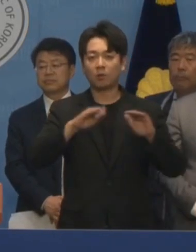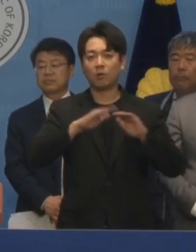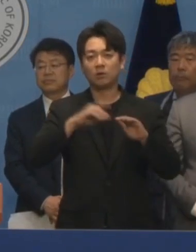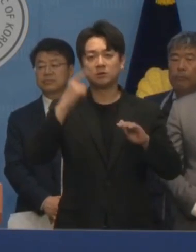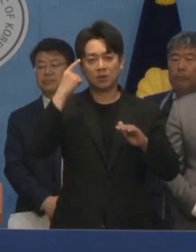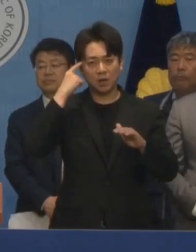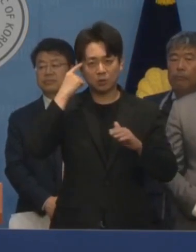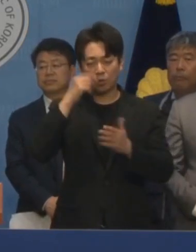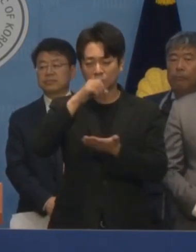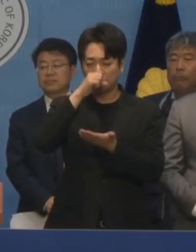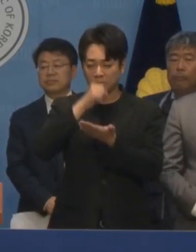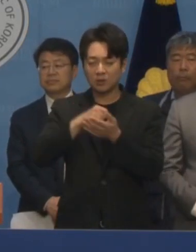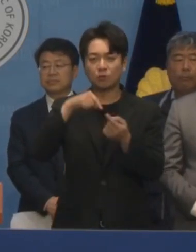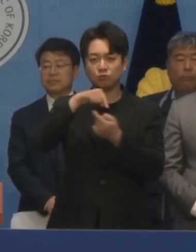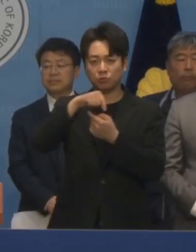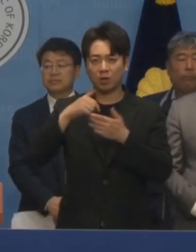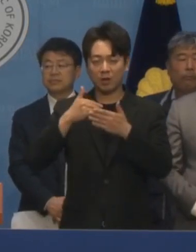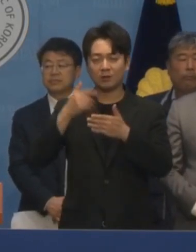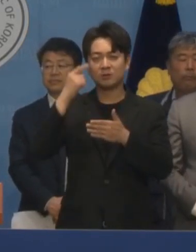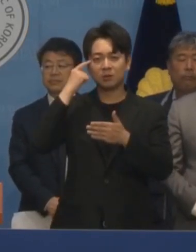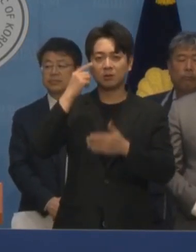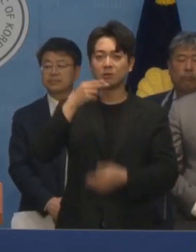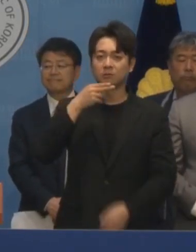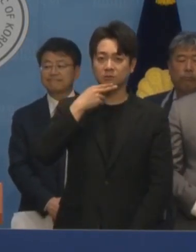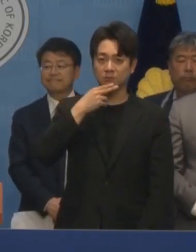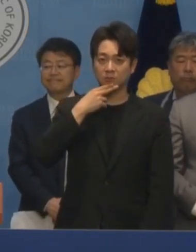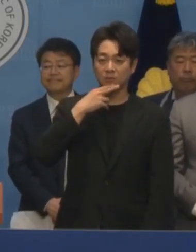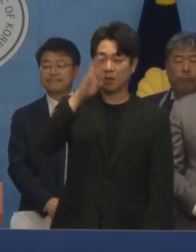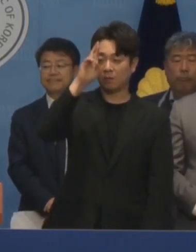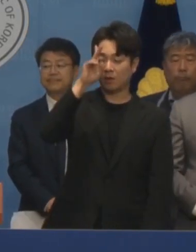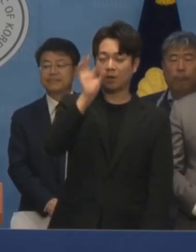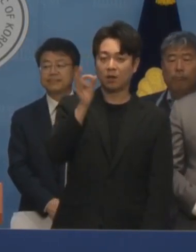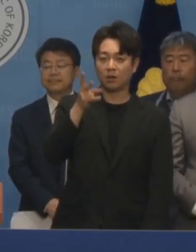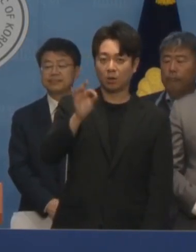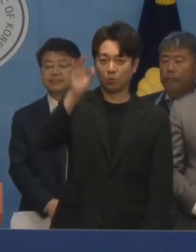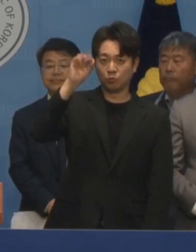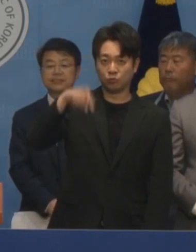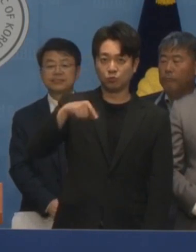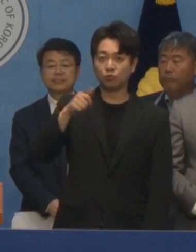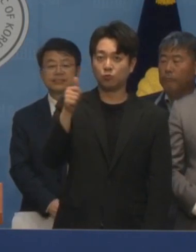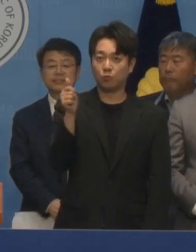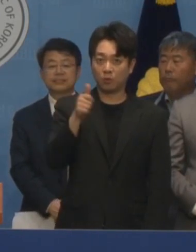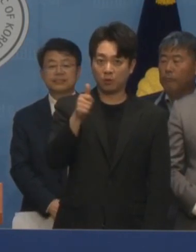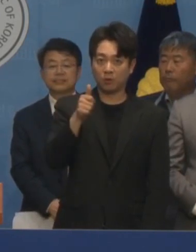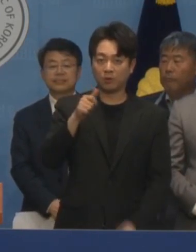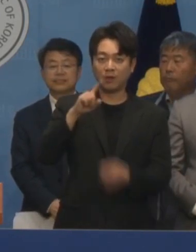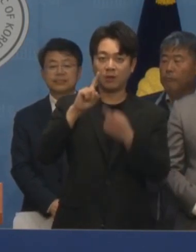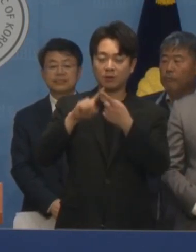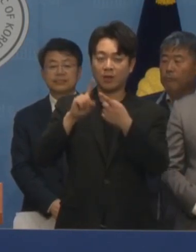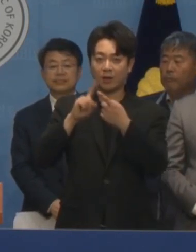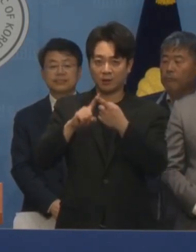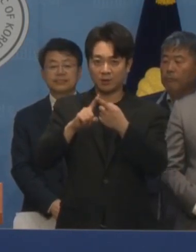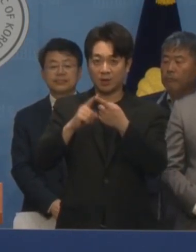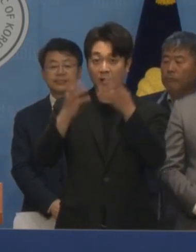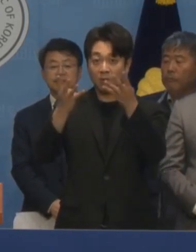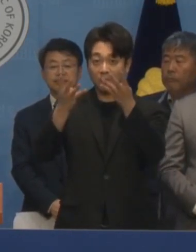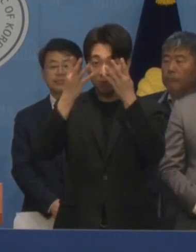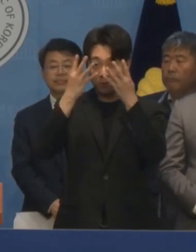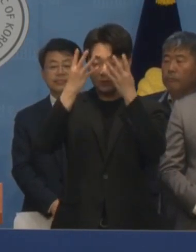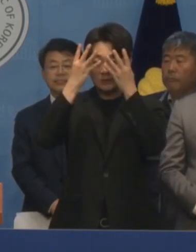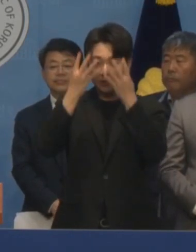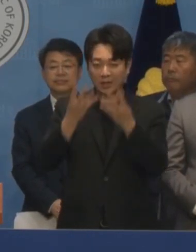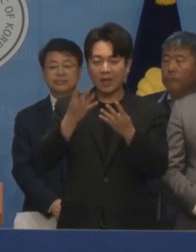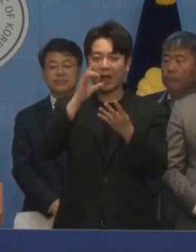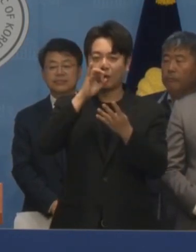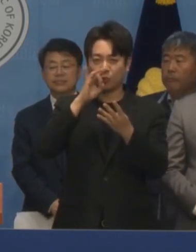정상화시킬 의지도 없습니다. 박용우 회장에 대한 보석 신청은 당연히 기각돼야 하고 국회